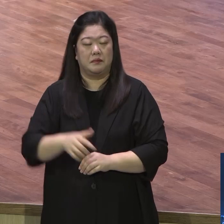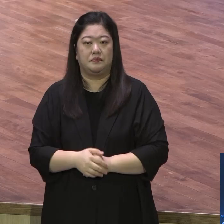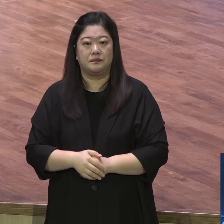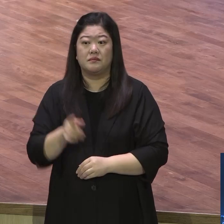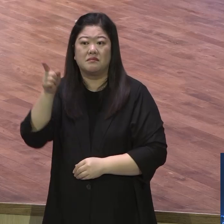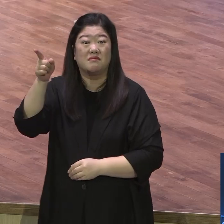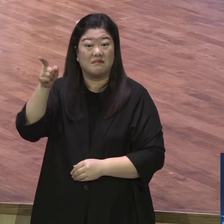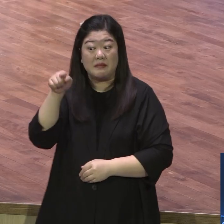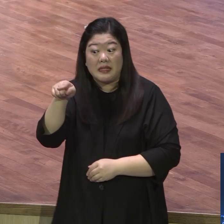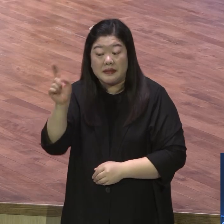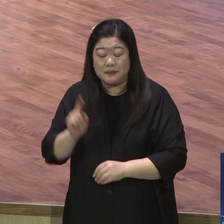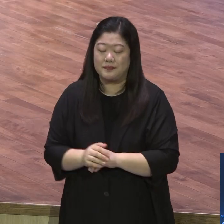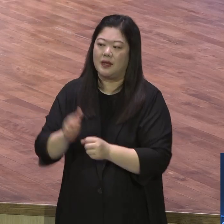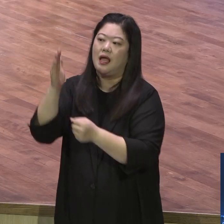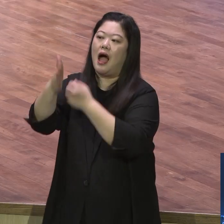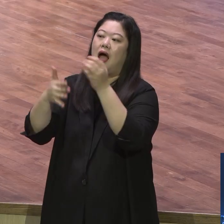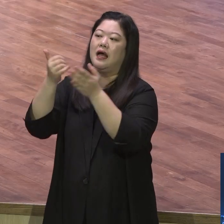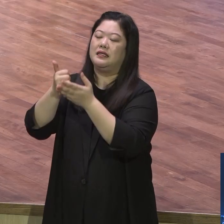실조로는